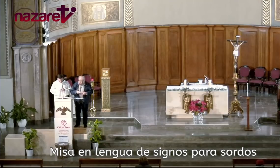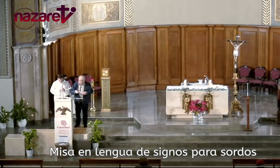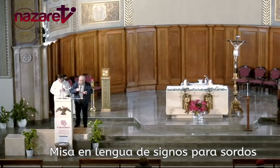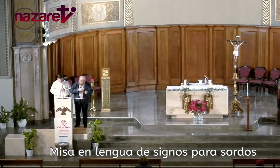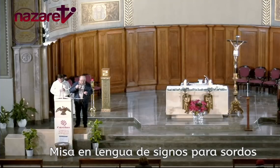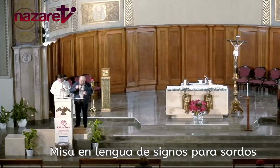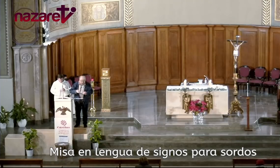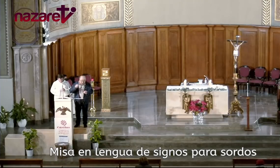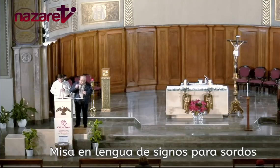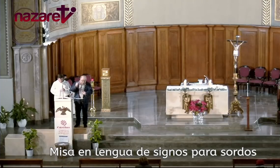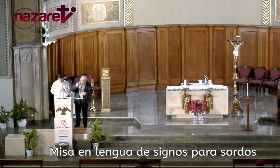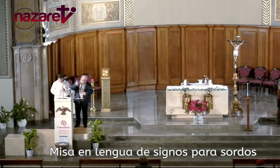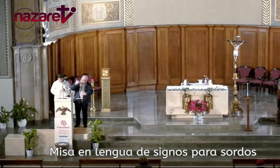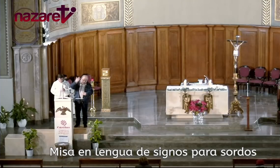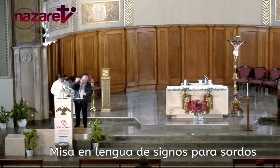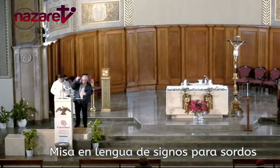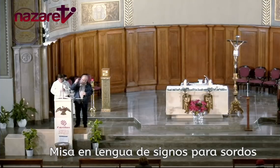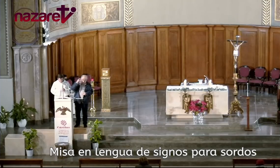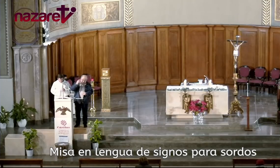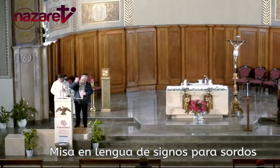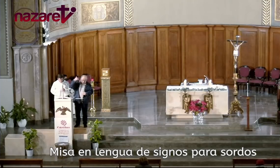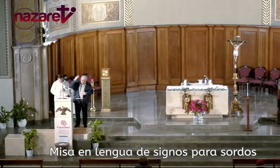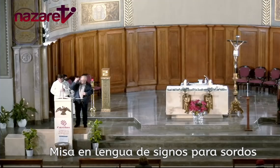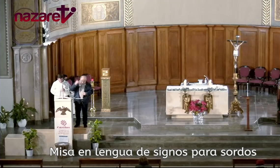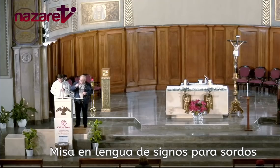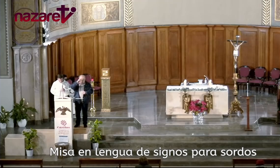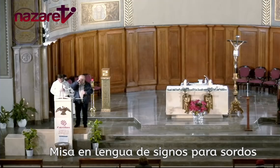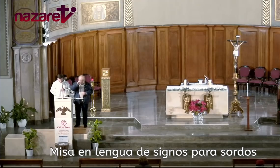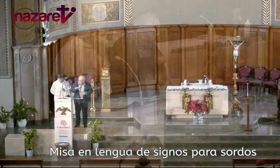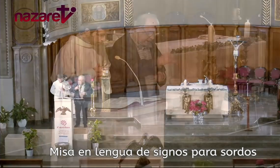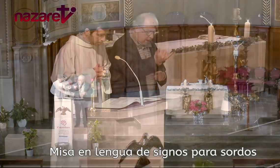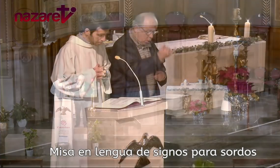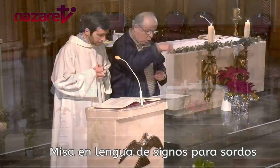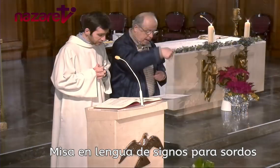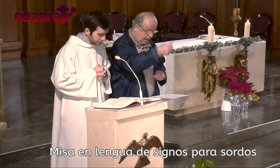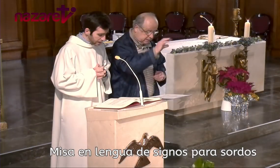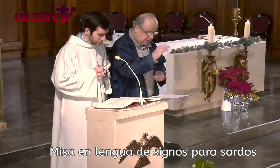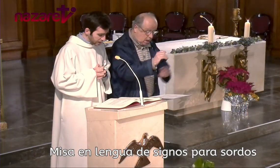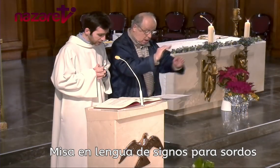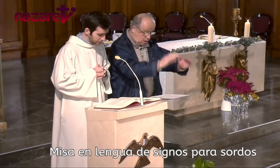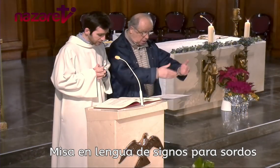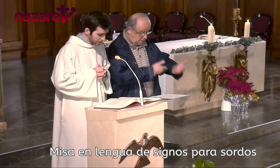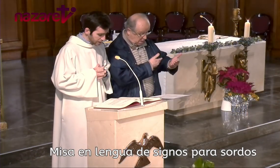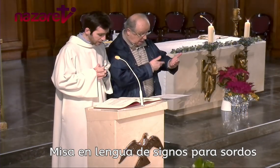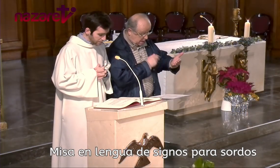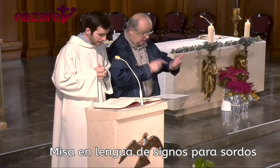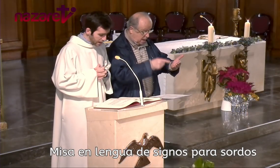El Señor dirigió la palabra a Jonás: ponte en marcha y ve a la